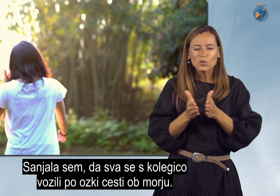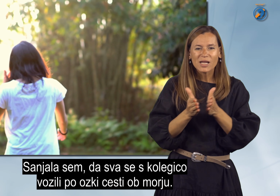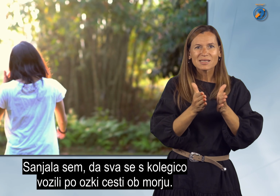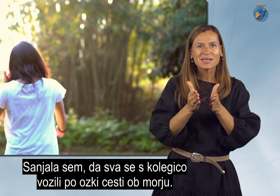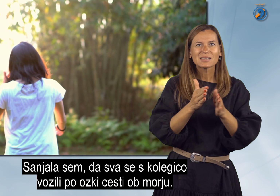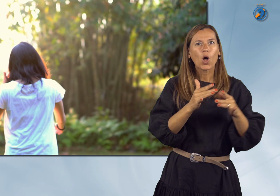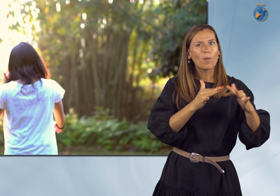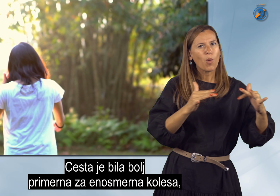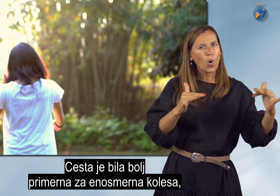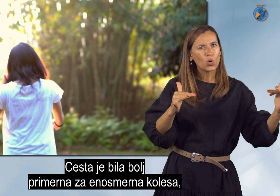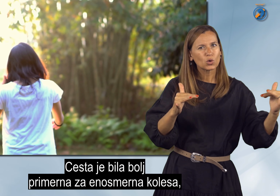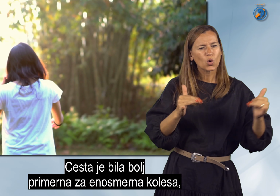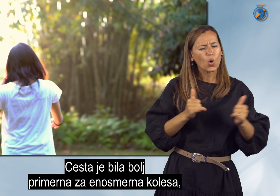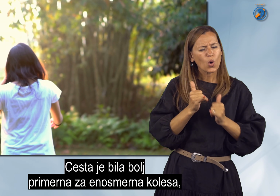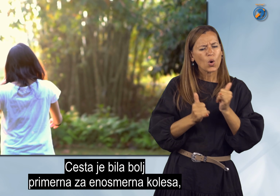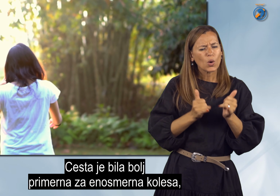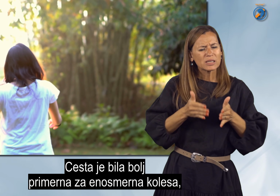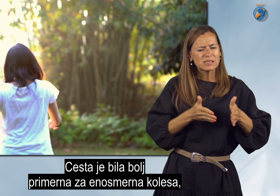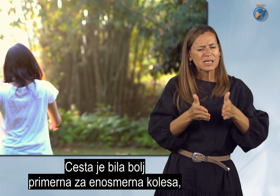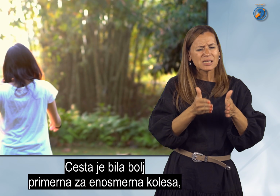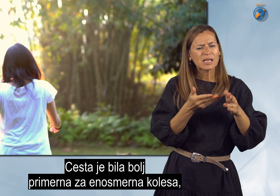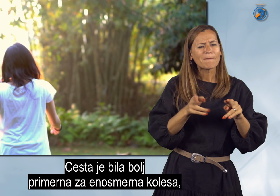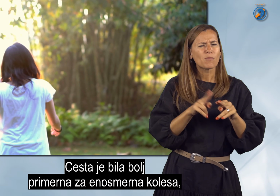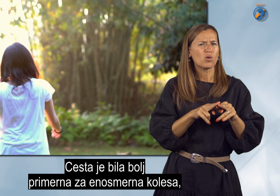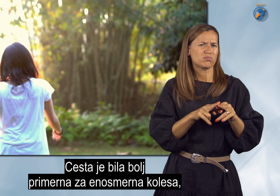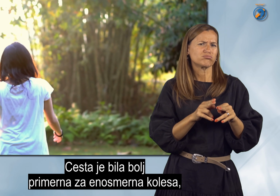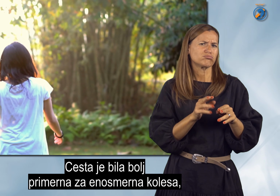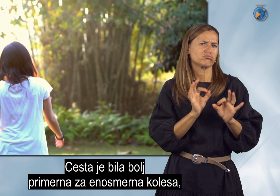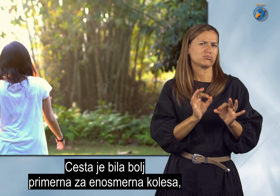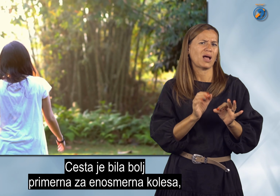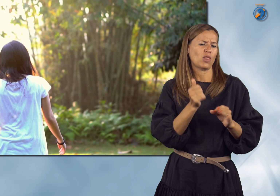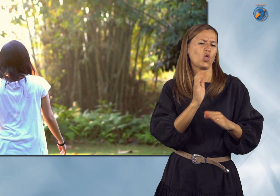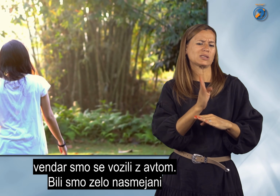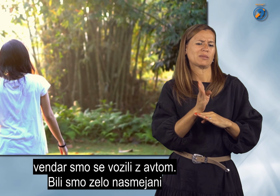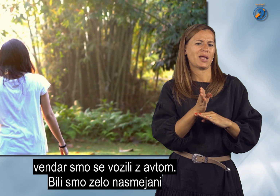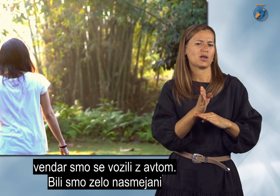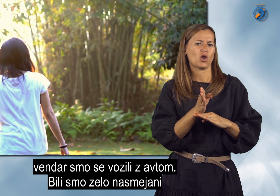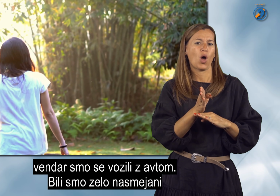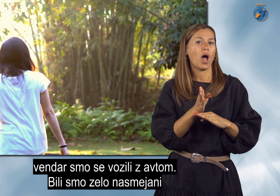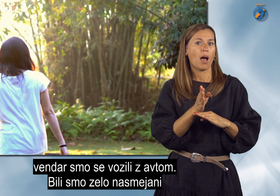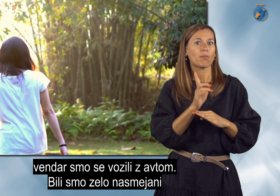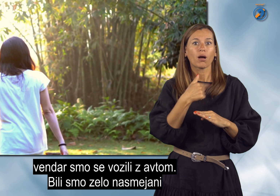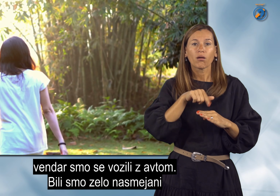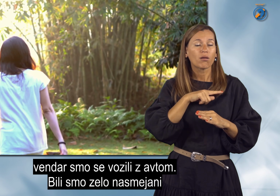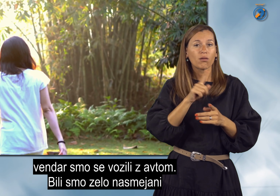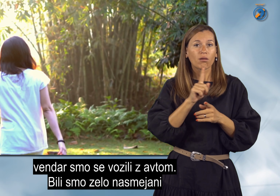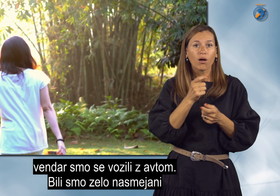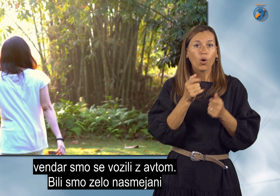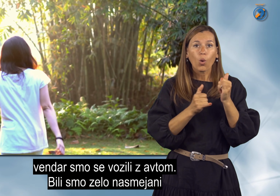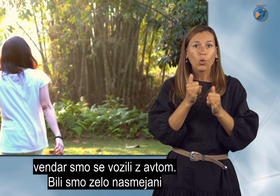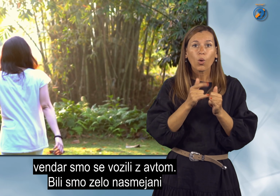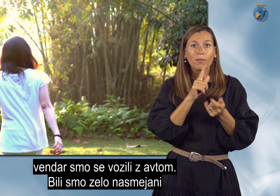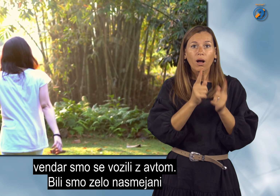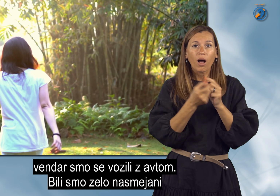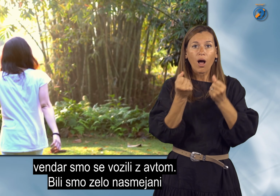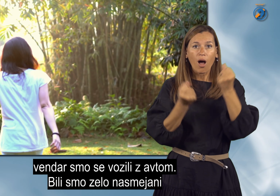ob morju. Cesta je bila bolj primerna za enosmerna kolesa, vendar smo se vozili z avtom. Bili